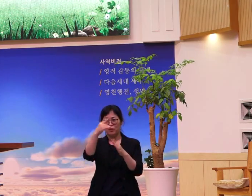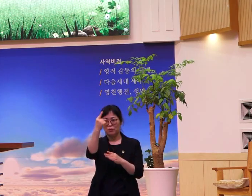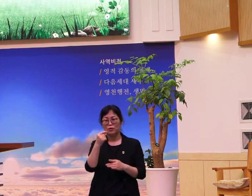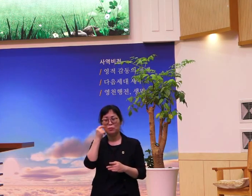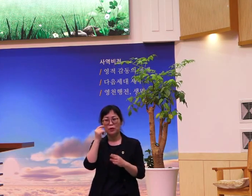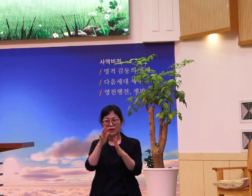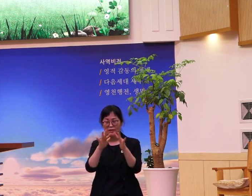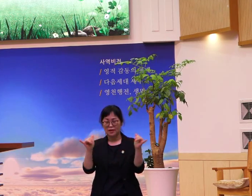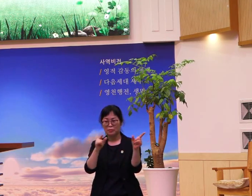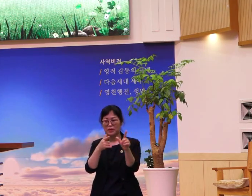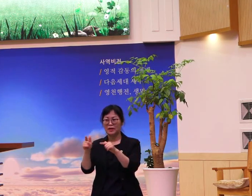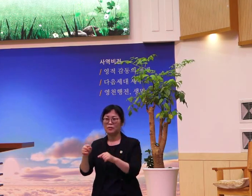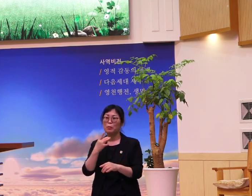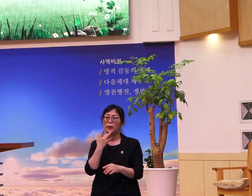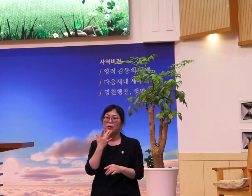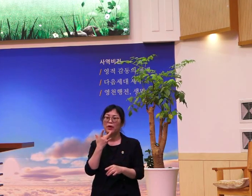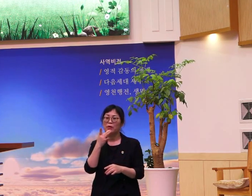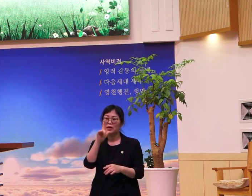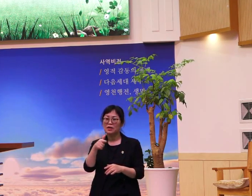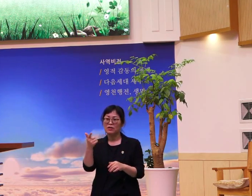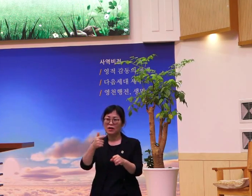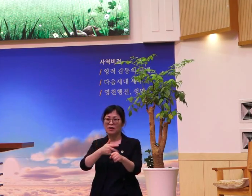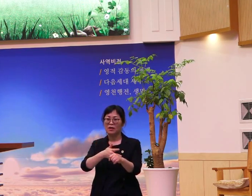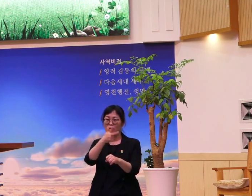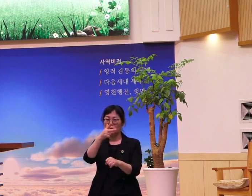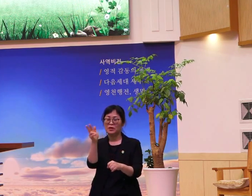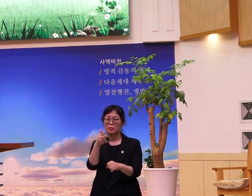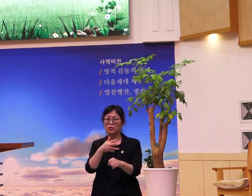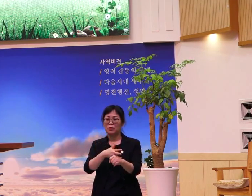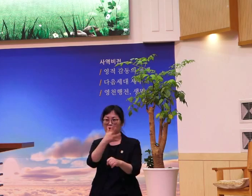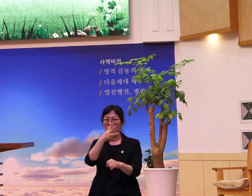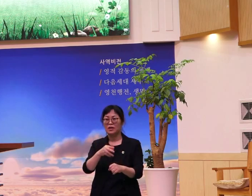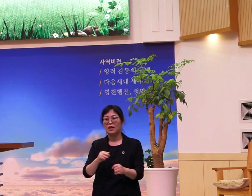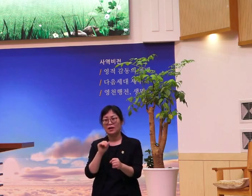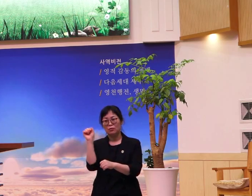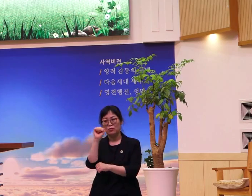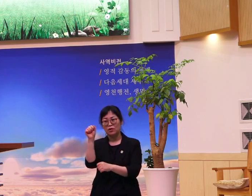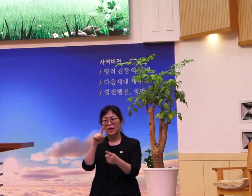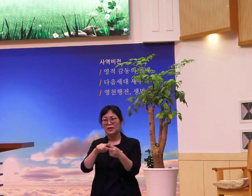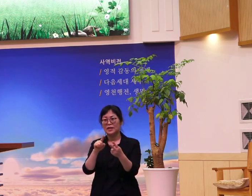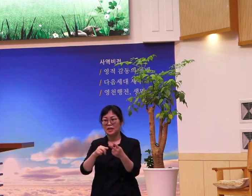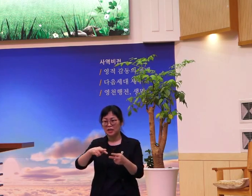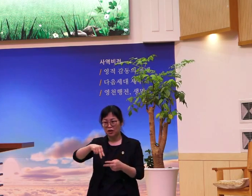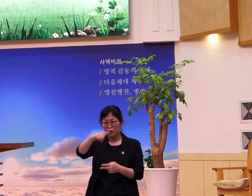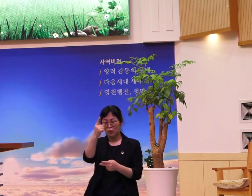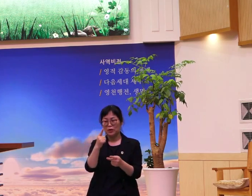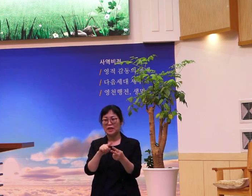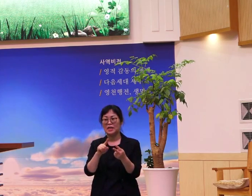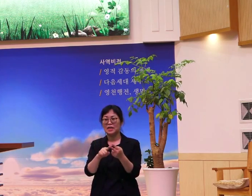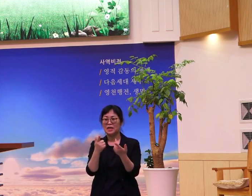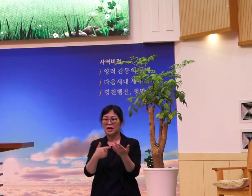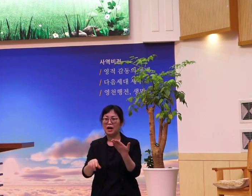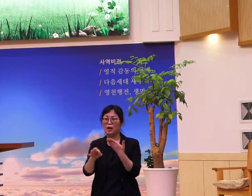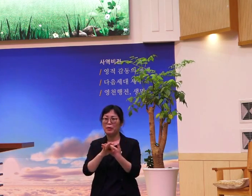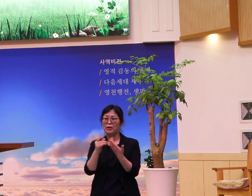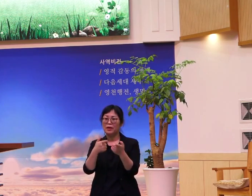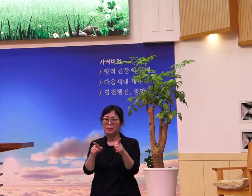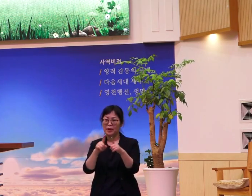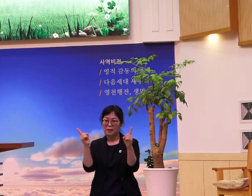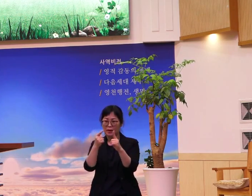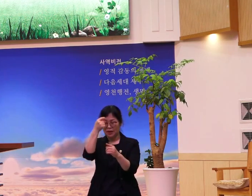오시는 분들 화요일에 저녁에 차례 가지고 오셔도 되고 거의 오셔도 됩니다. 교회에 오시면 함께 만나고 기도할